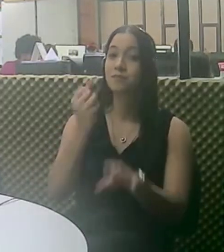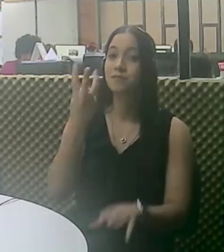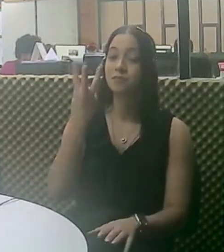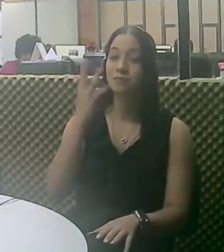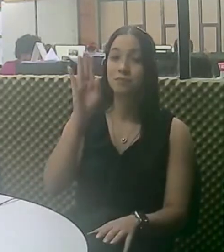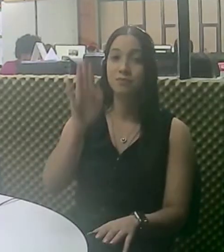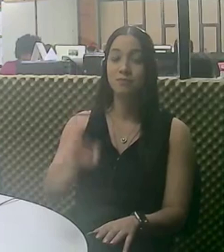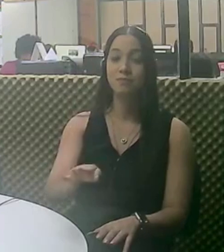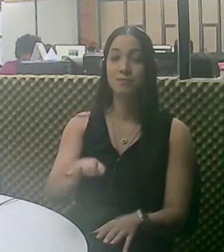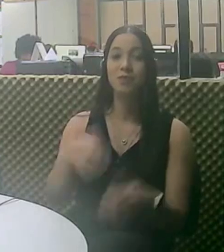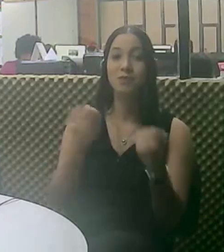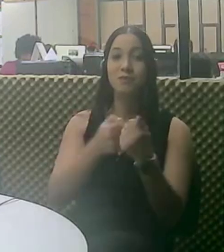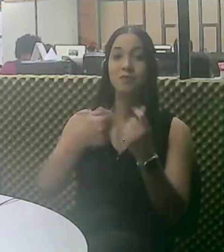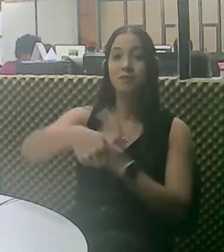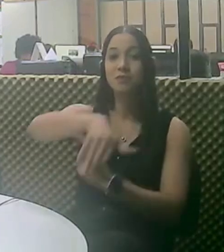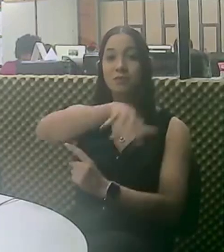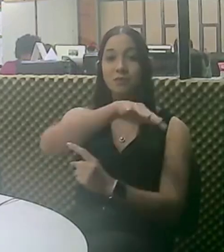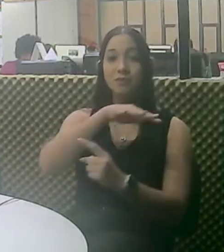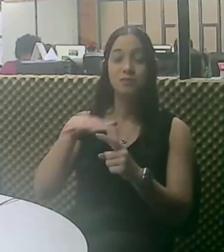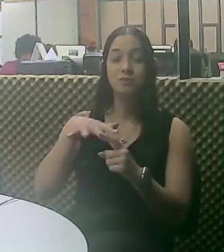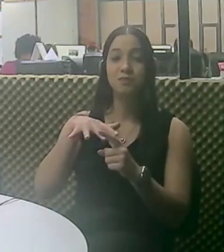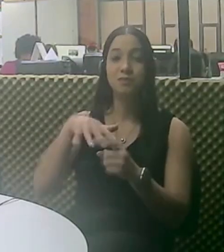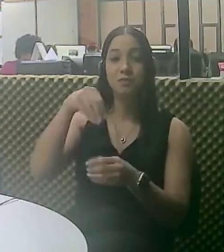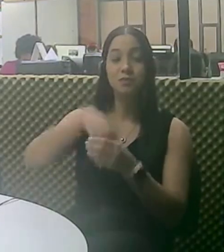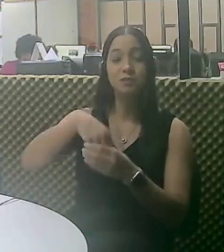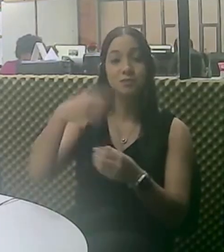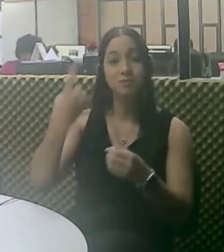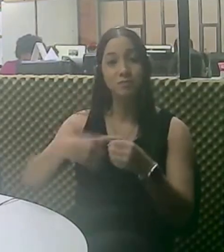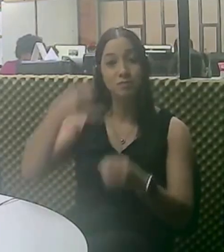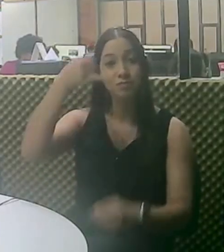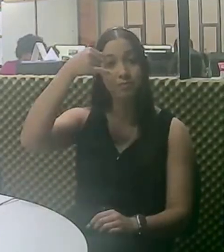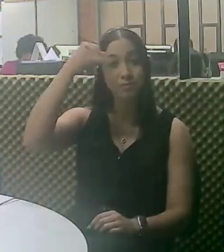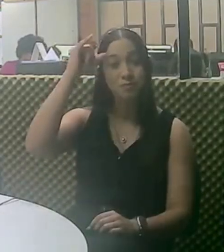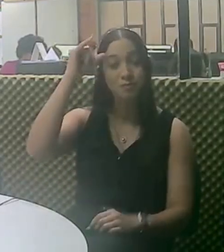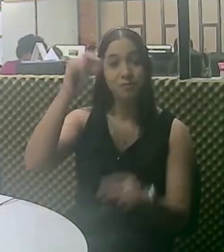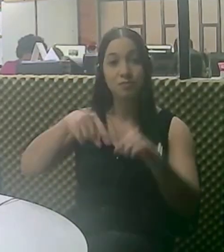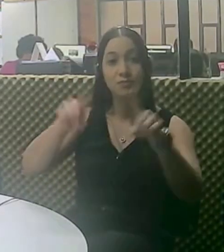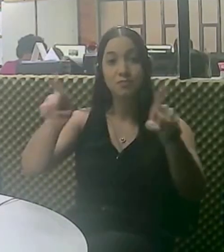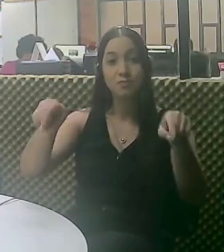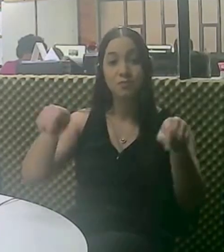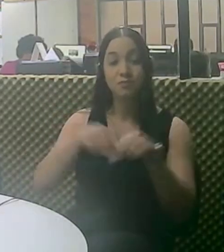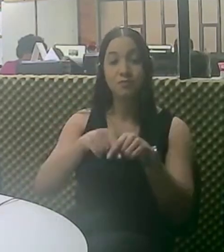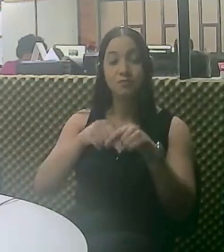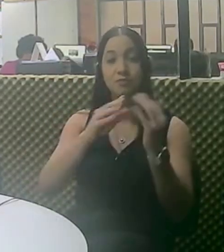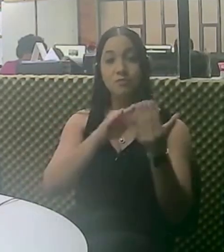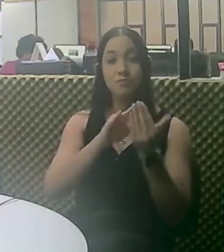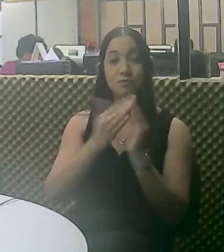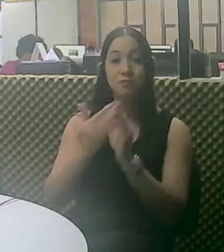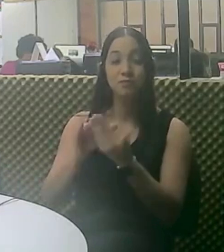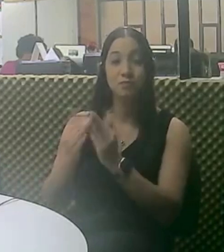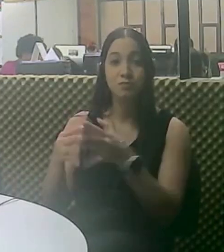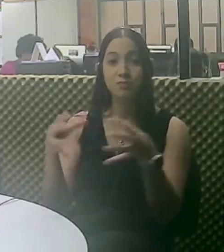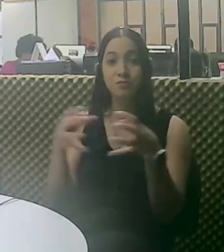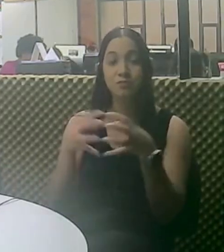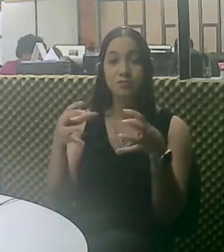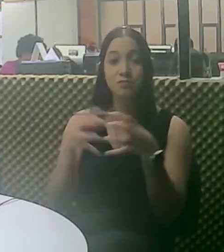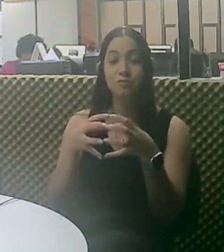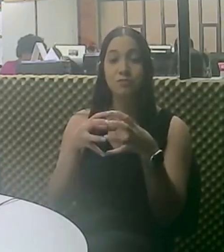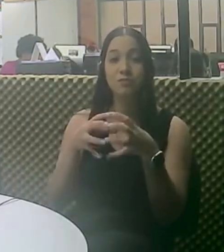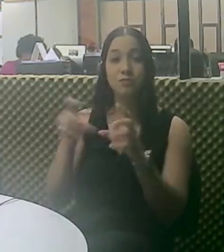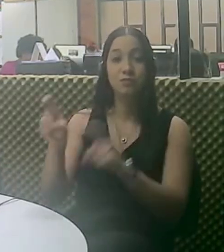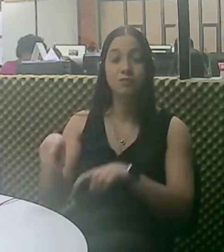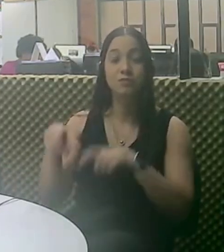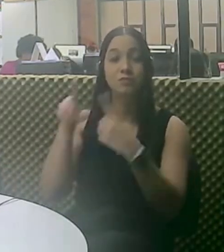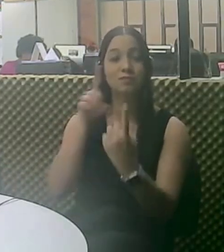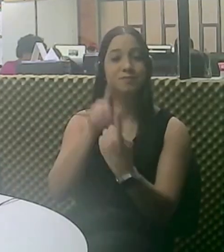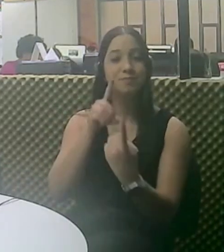horas. O busão social percorre as zonas urbana e rural, loteamentos, assentamentos e conjuntos de chácaras,